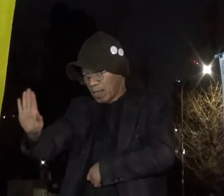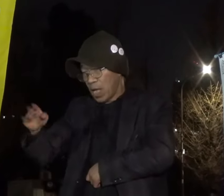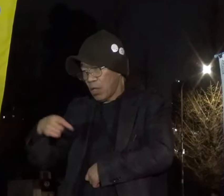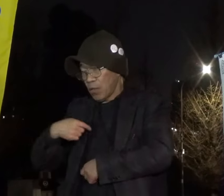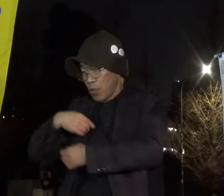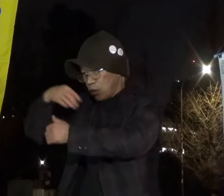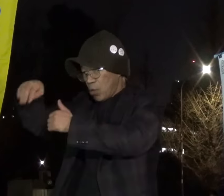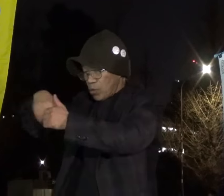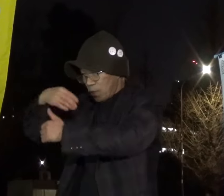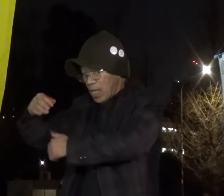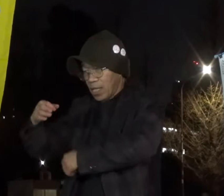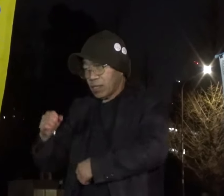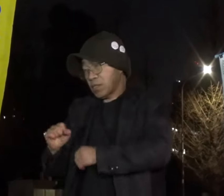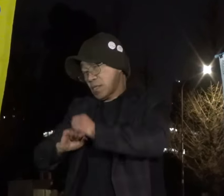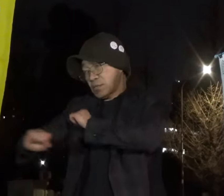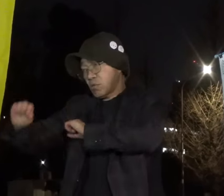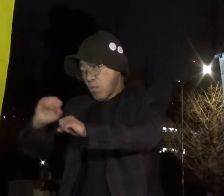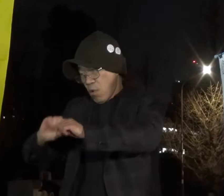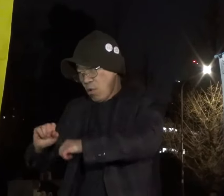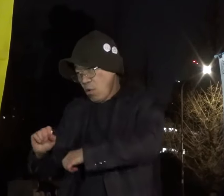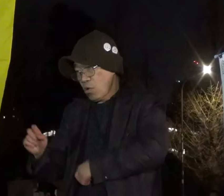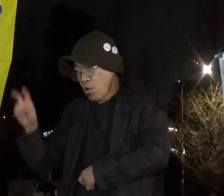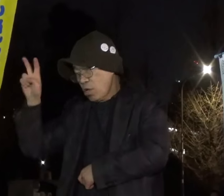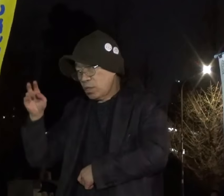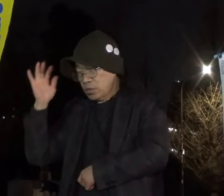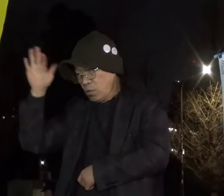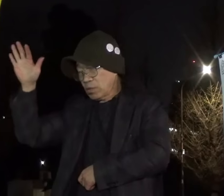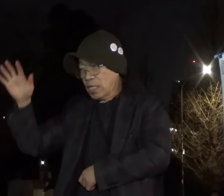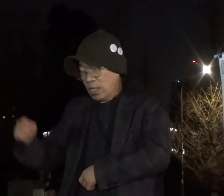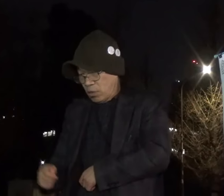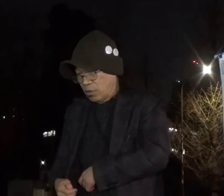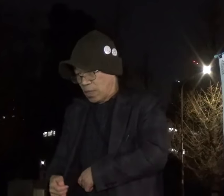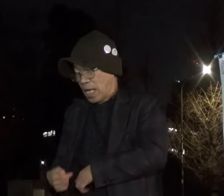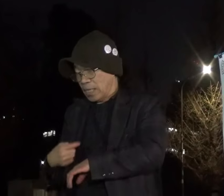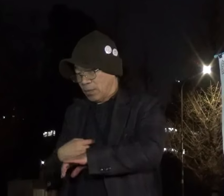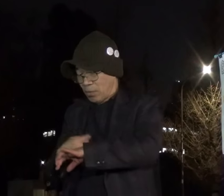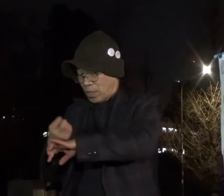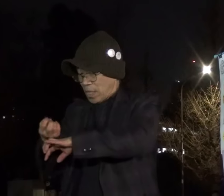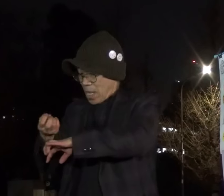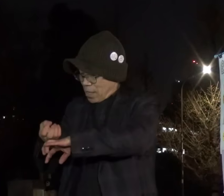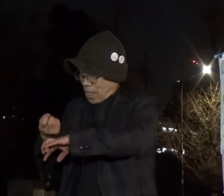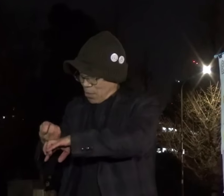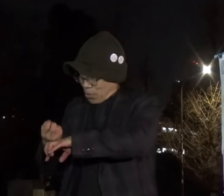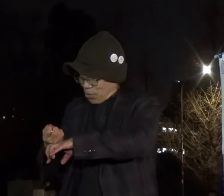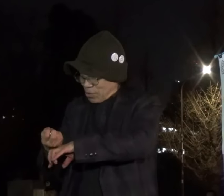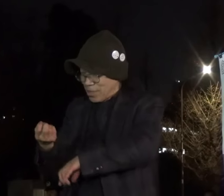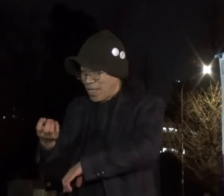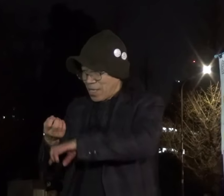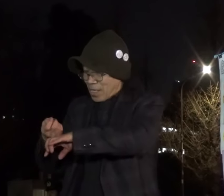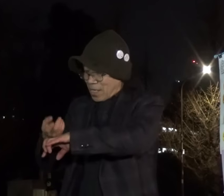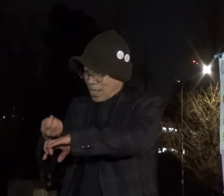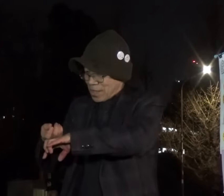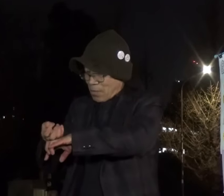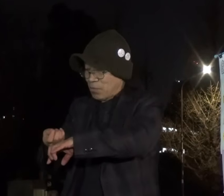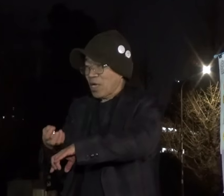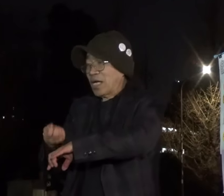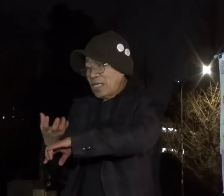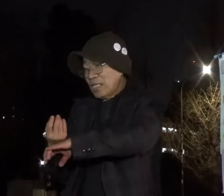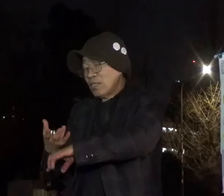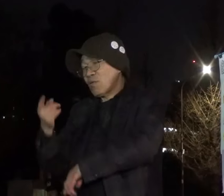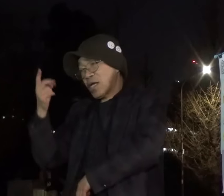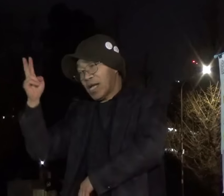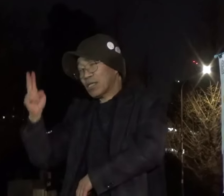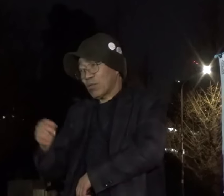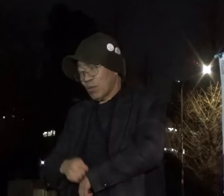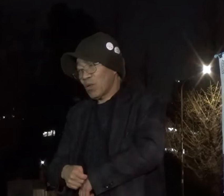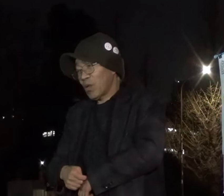でやる行動も理想じゃないけれども、ダイヤモンドのように輝いてるのかなって、全国諸々